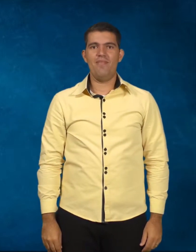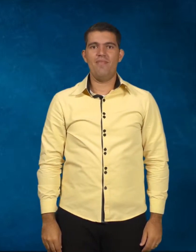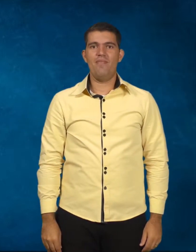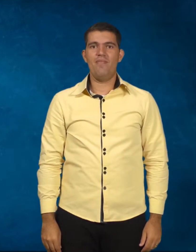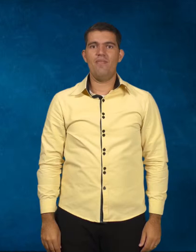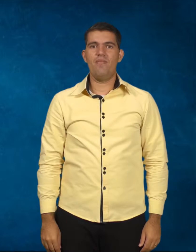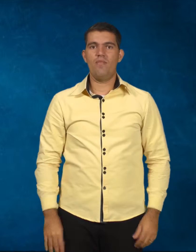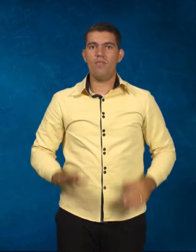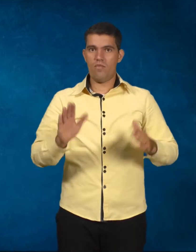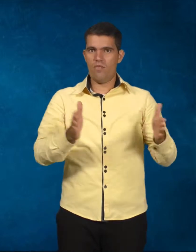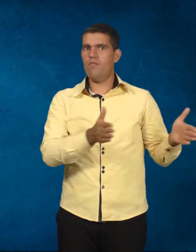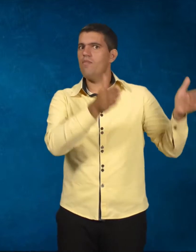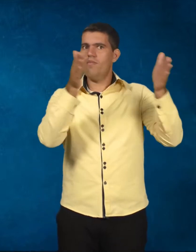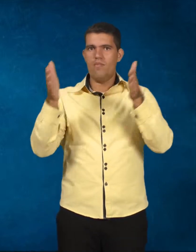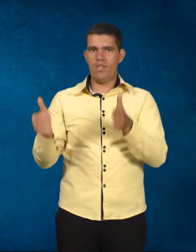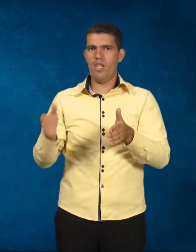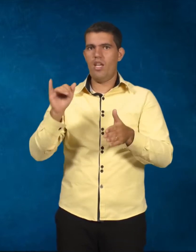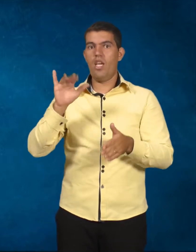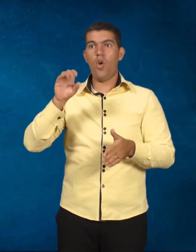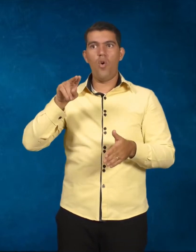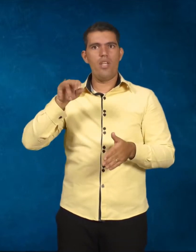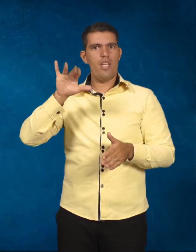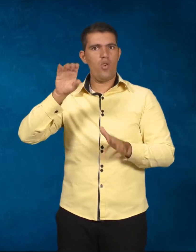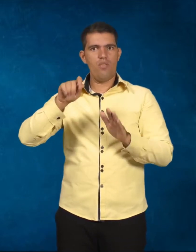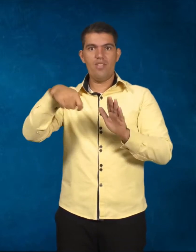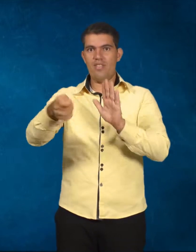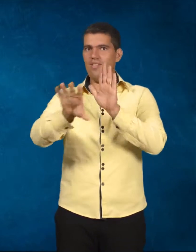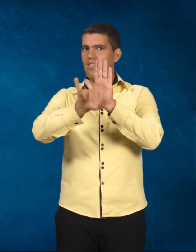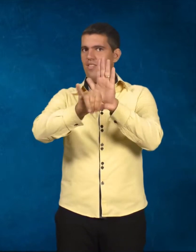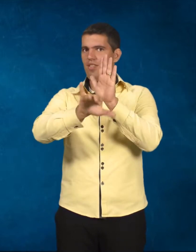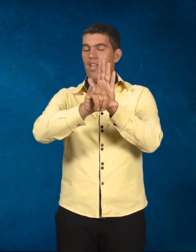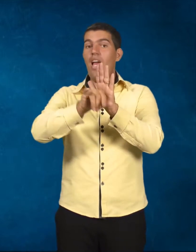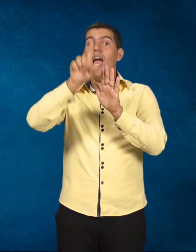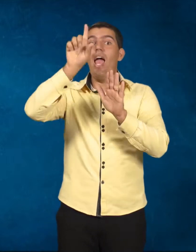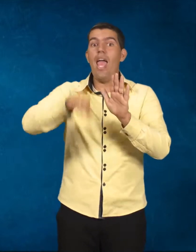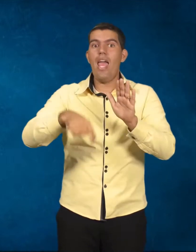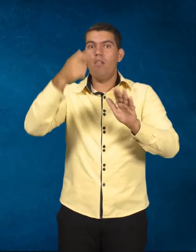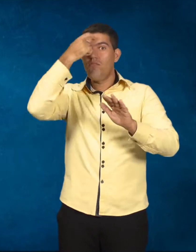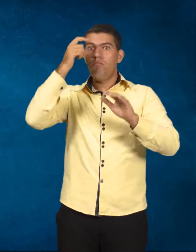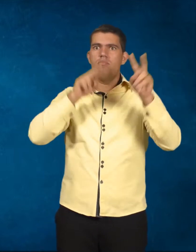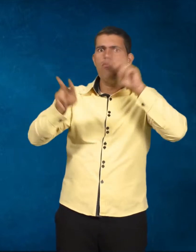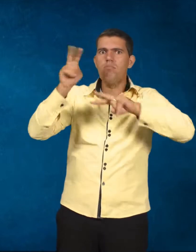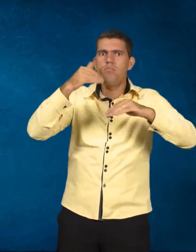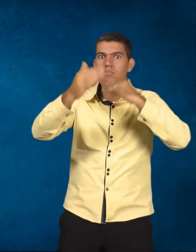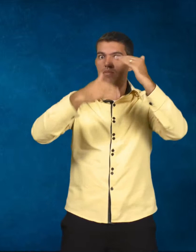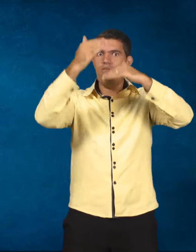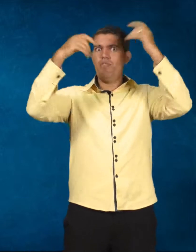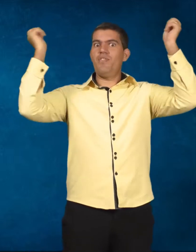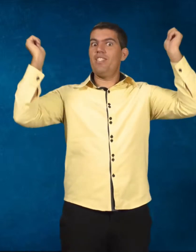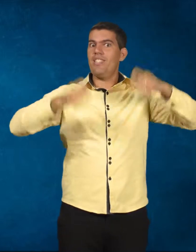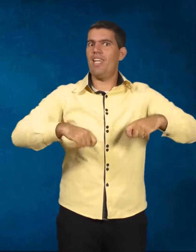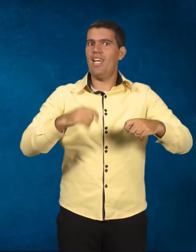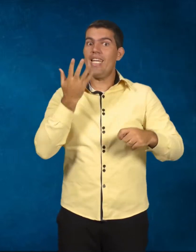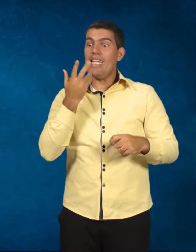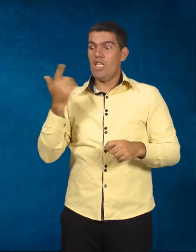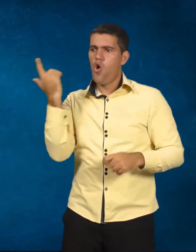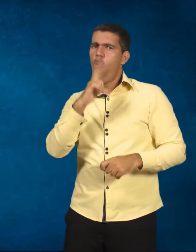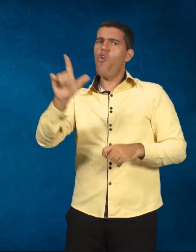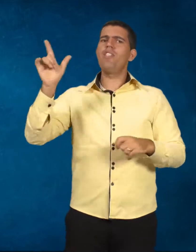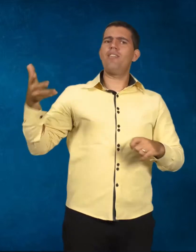No estágio icônico, a memória visual começa a se desenvolver mais e a criança também se torna mais capaz de